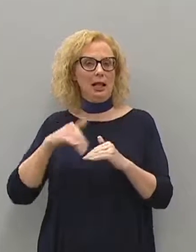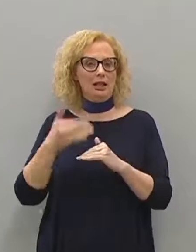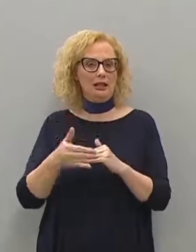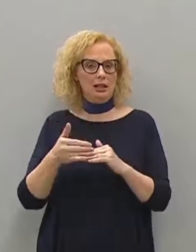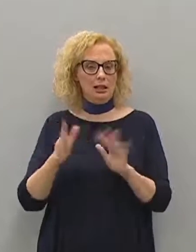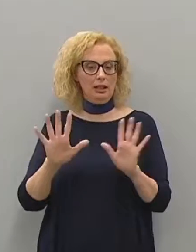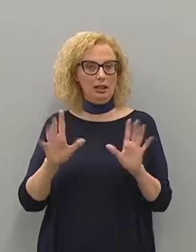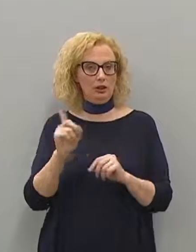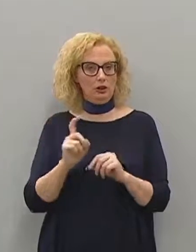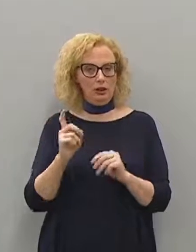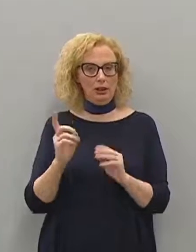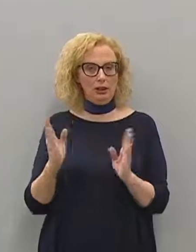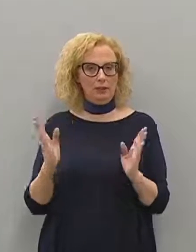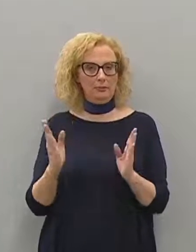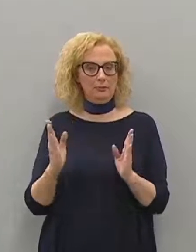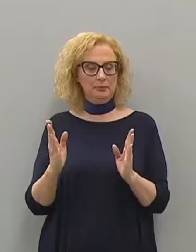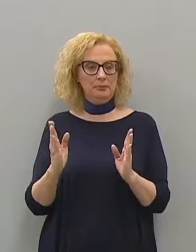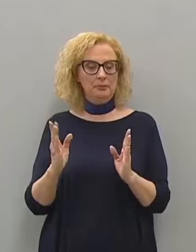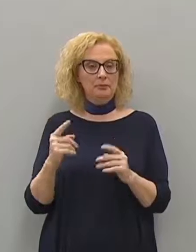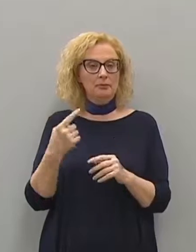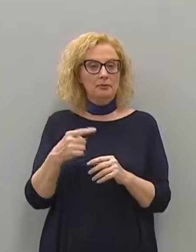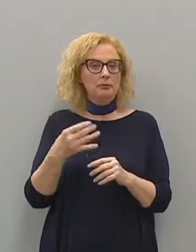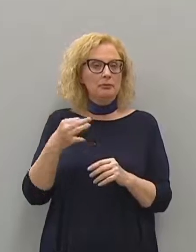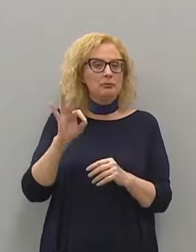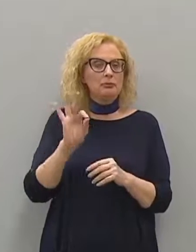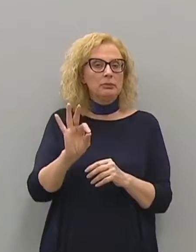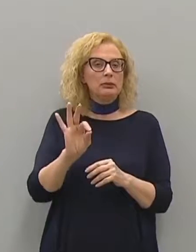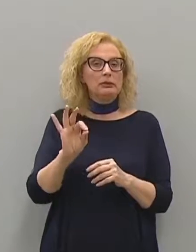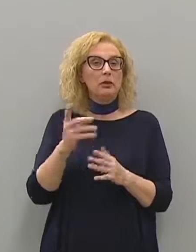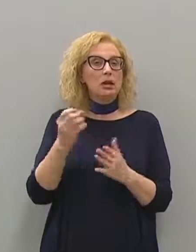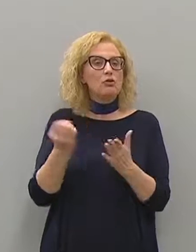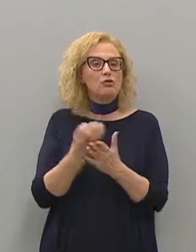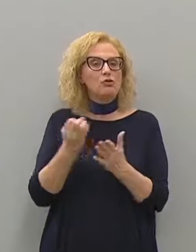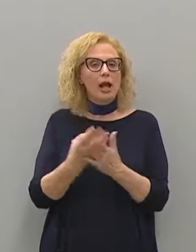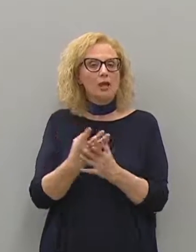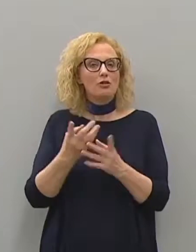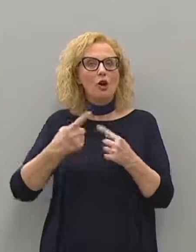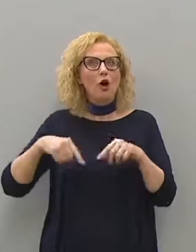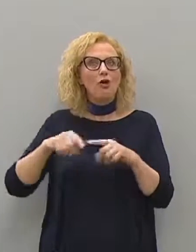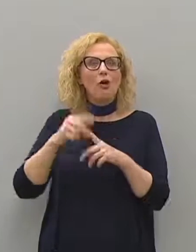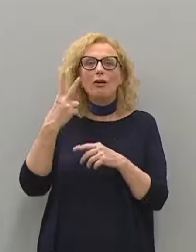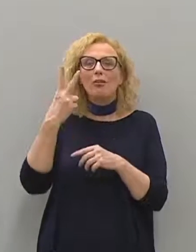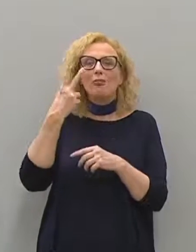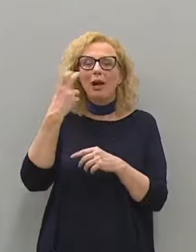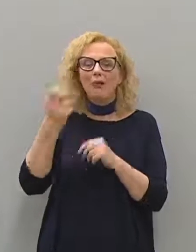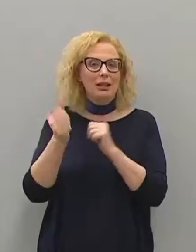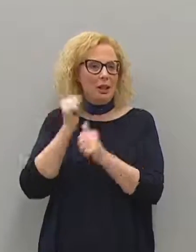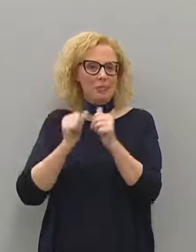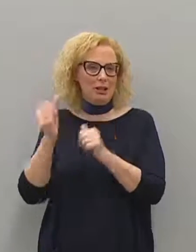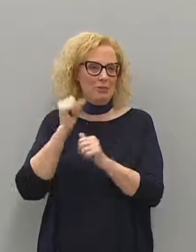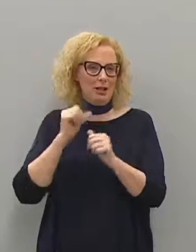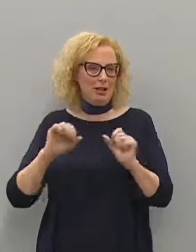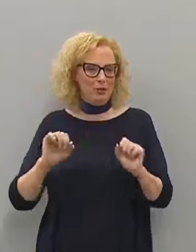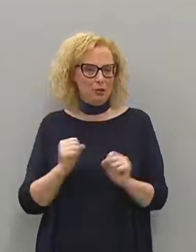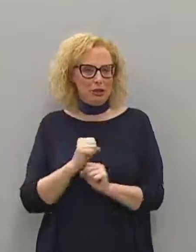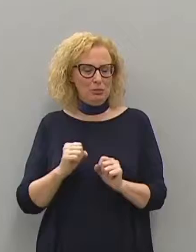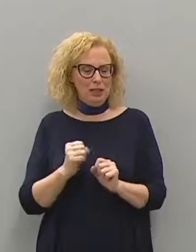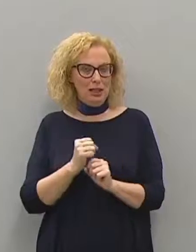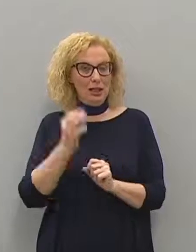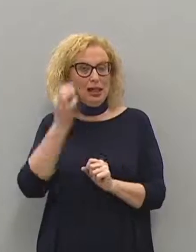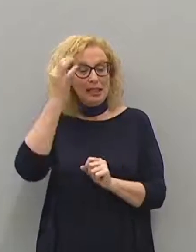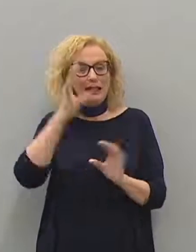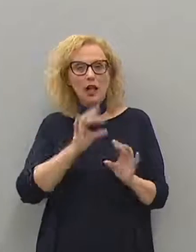giorni questo è uno di quegli aspetti che diciamo sostanzialmente non è che ti potevi li potevi prevedere se il contagio uno stato